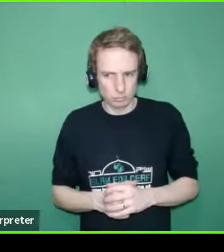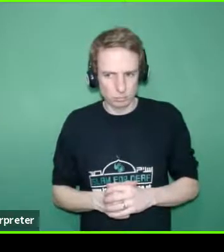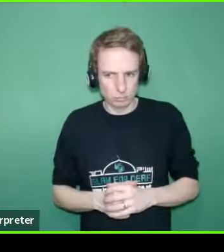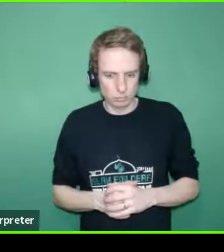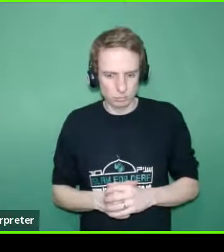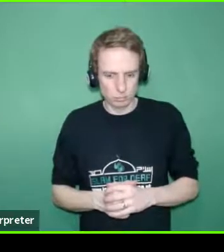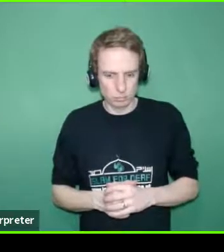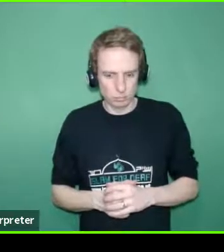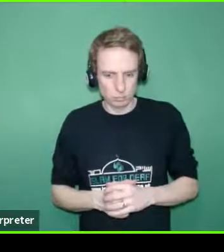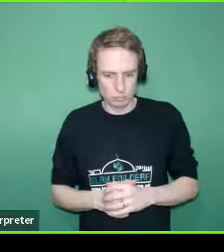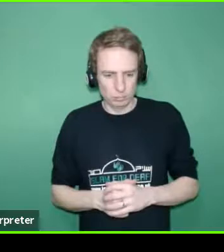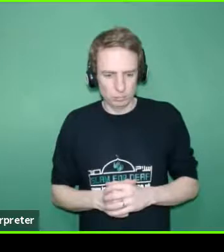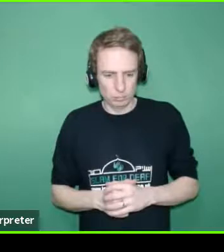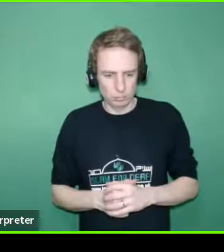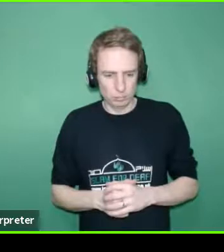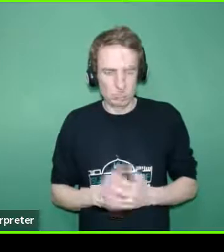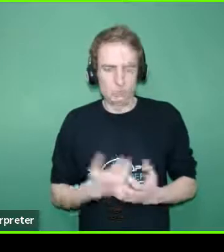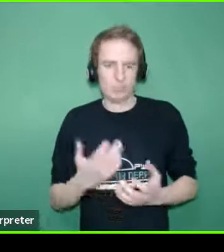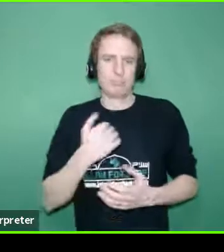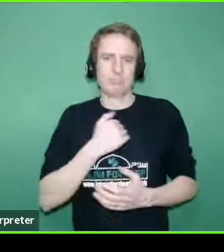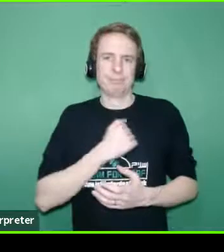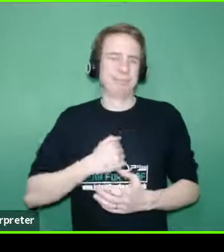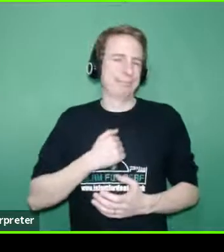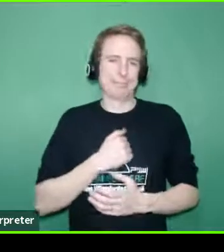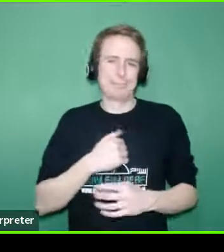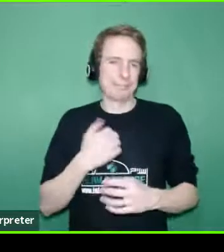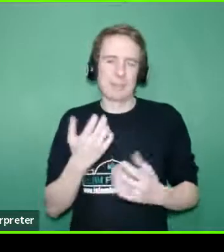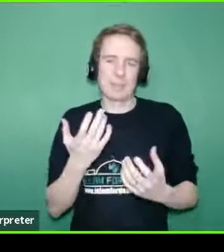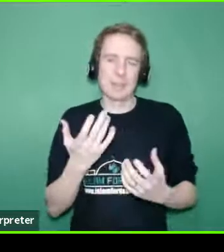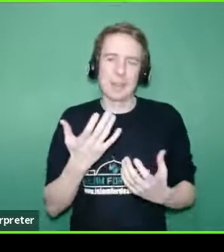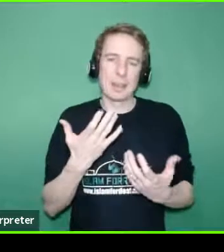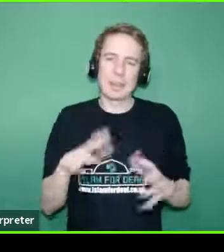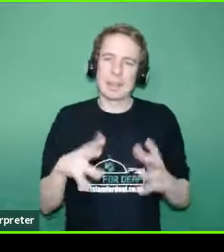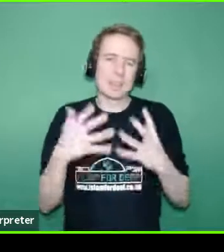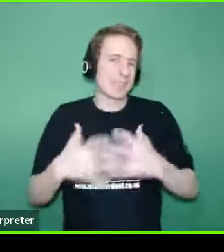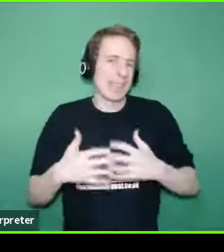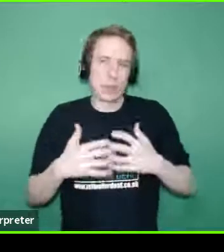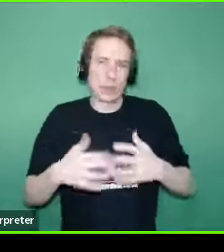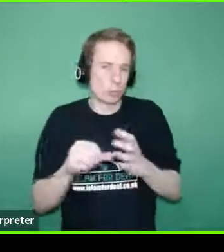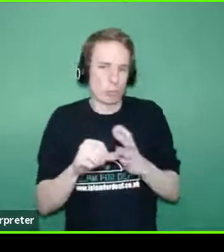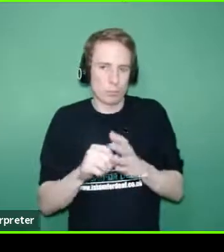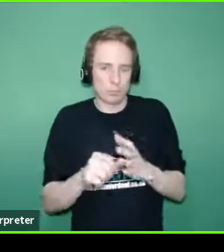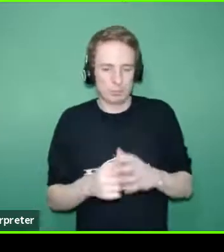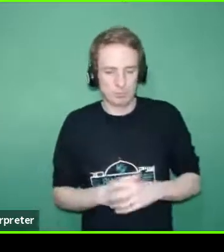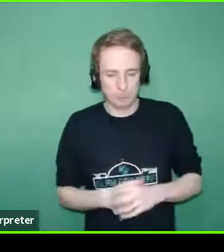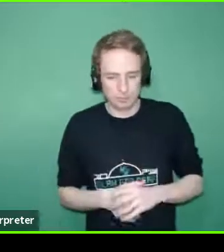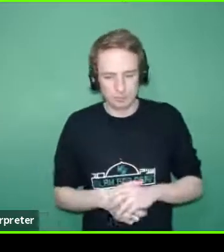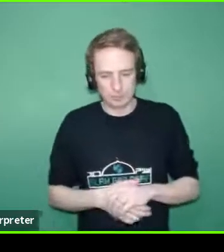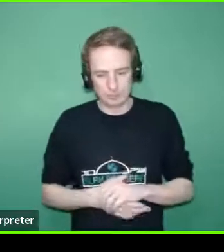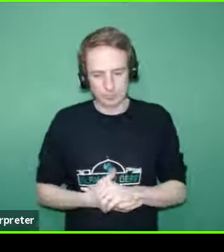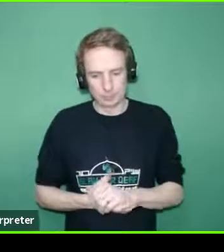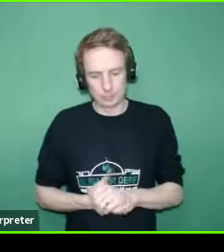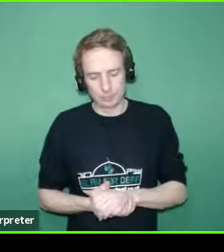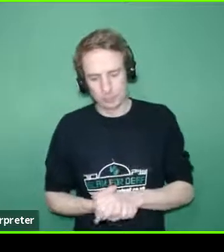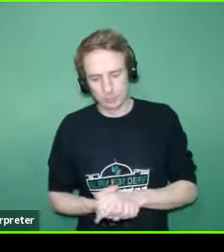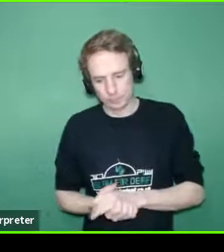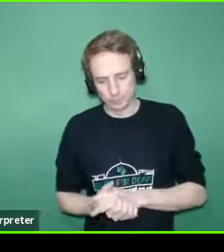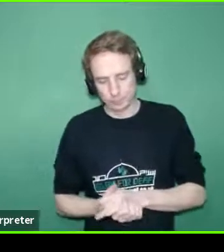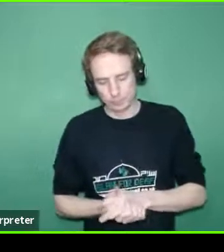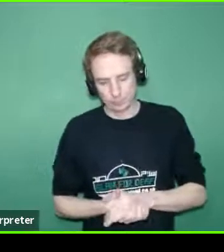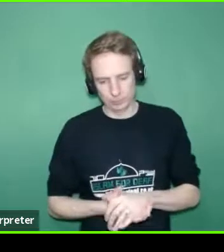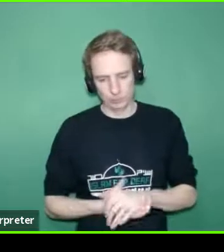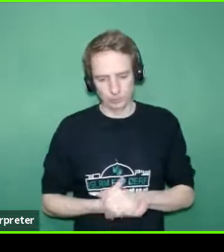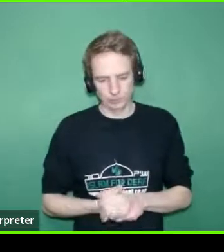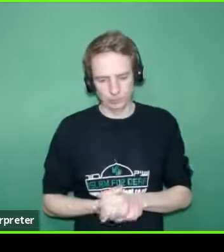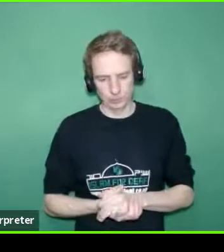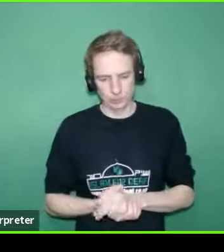Okay, here we go. Apologies, sorry, I've been having some technical issues. عفوا معذرة شيخنا. الآن نريد أن نلخص